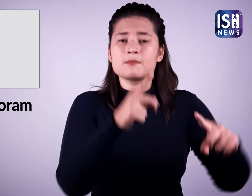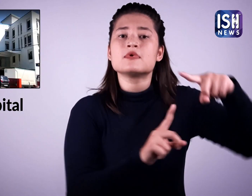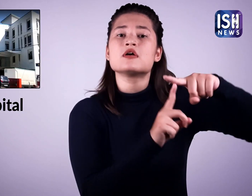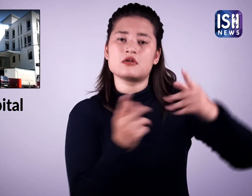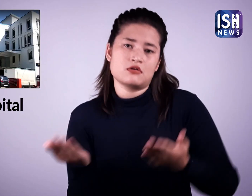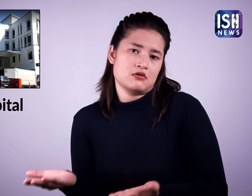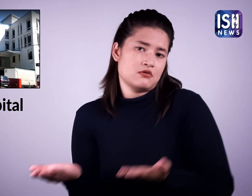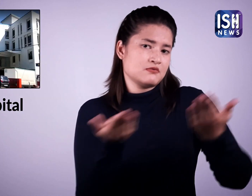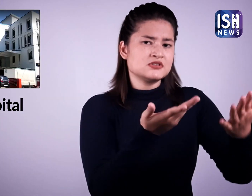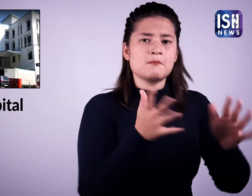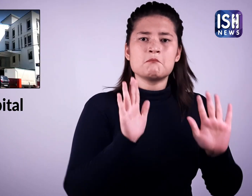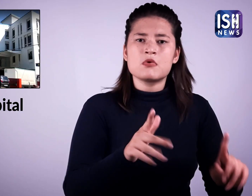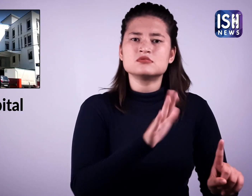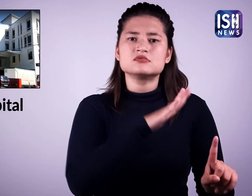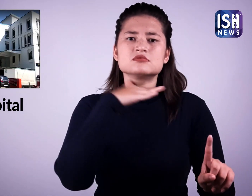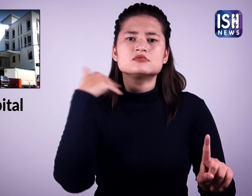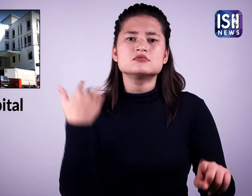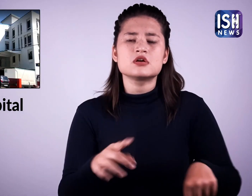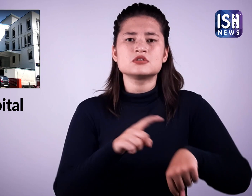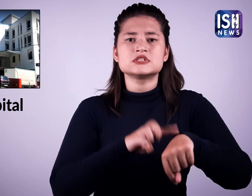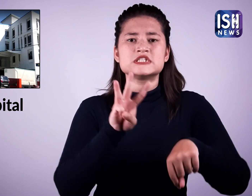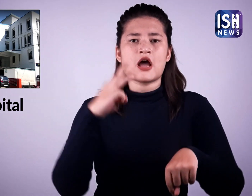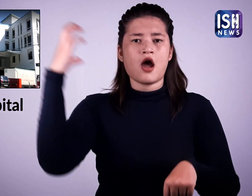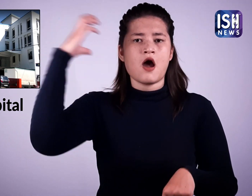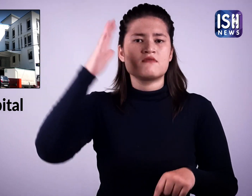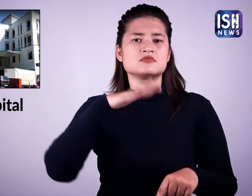के ट्रिनिटी अस्पताल में दोपर तीन बजे उनका निधन हो गया